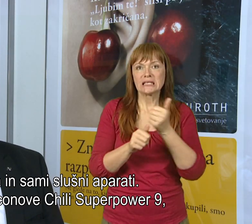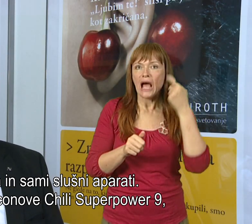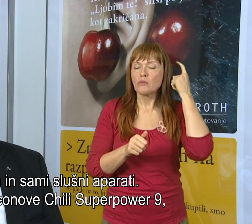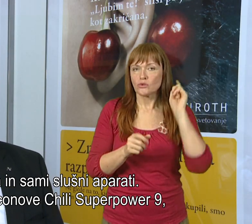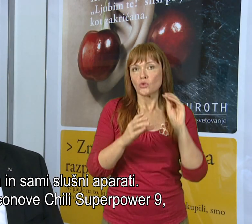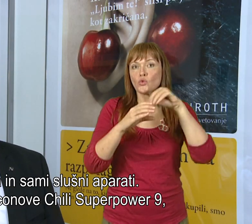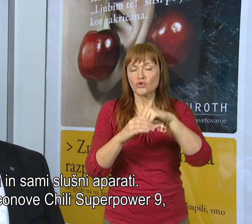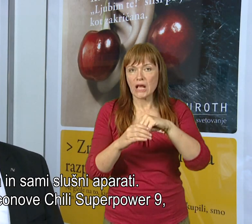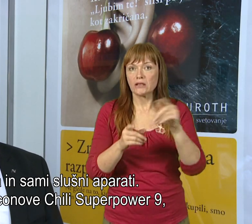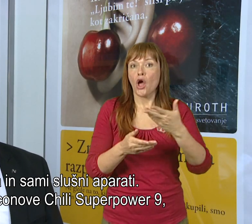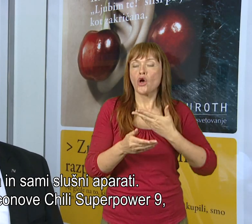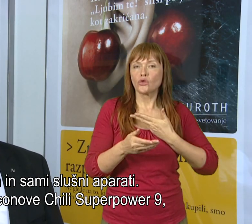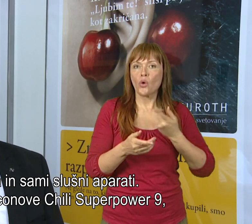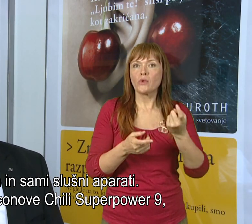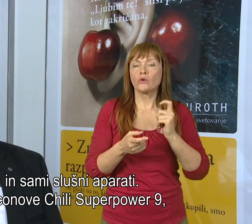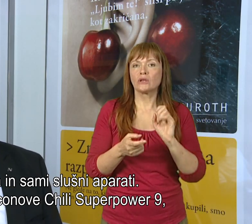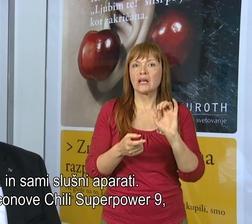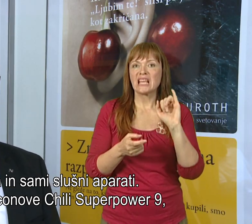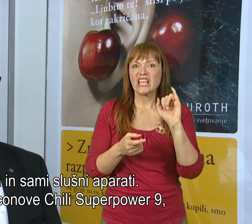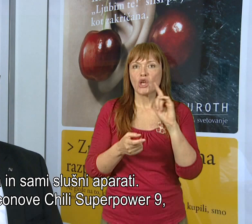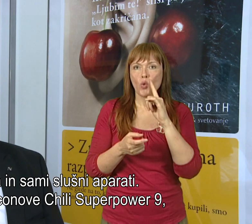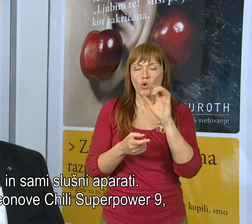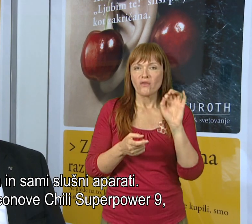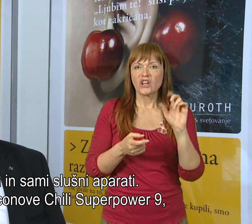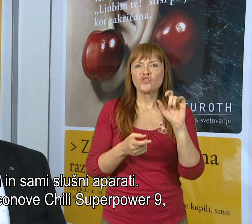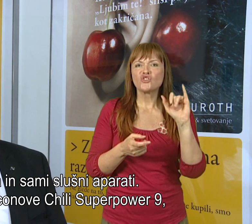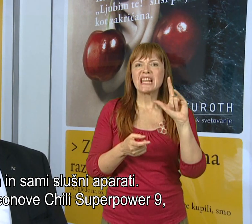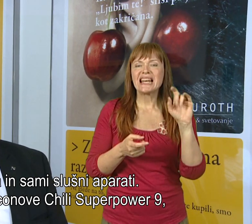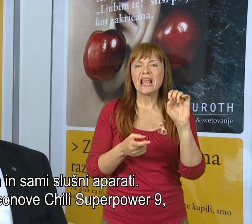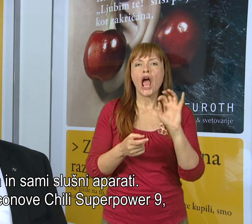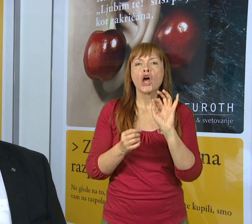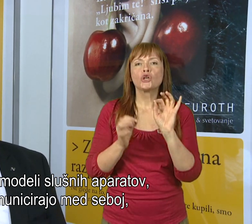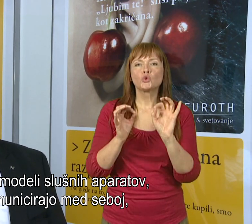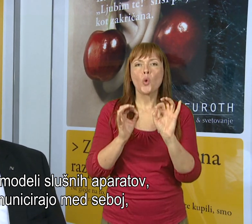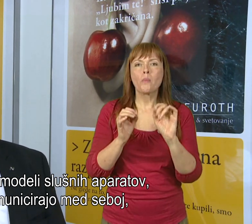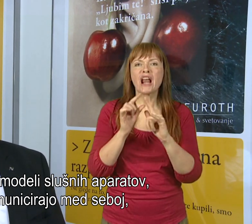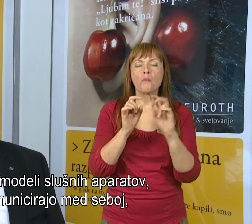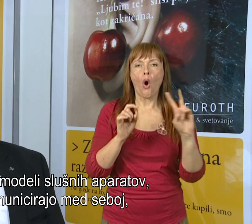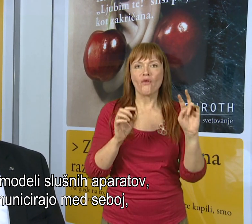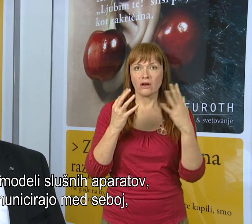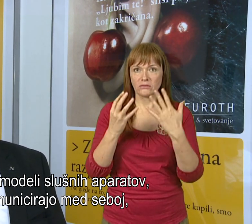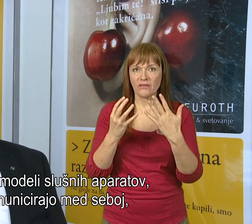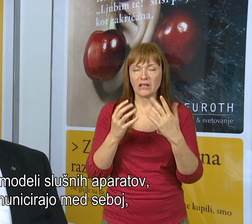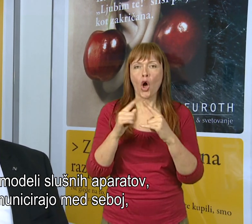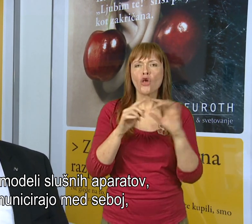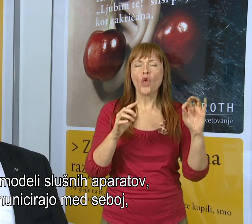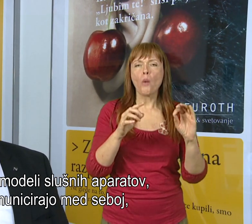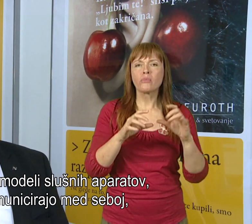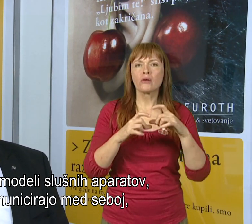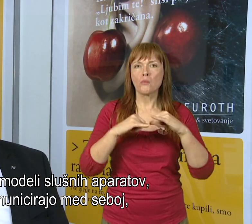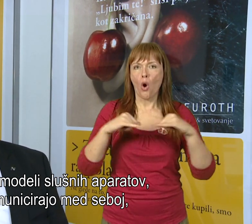aparati so notri všteti. Dobil je pa Oticonove čilije, to so Super Power 9, top modeli slušnih aparatov,